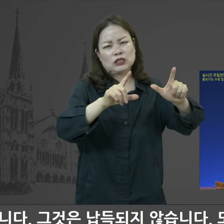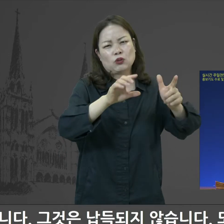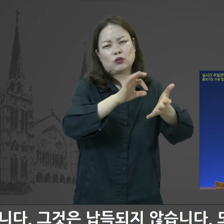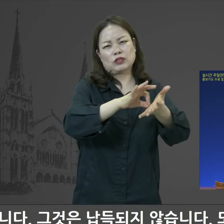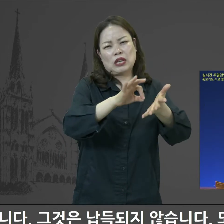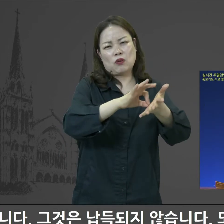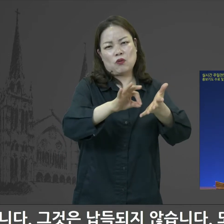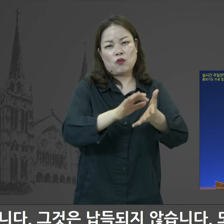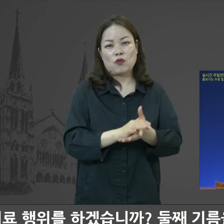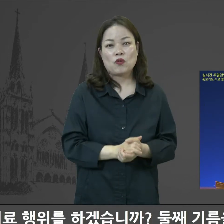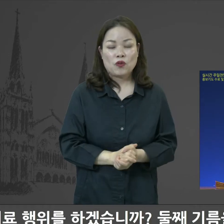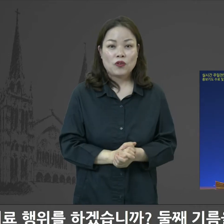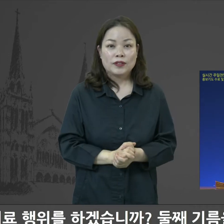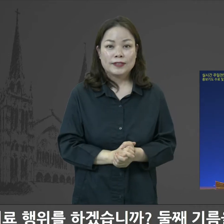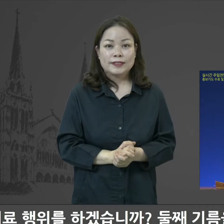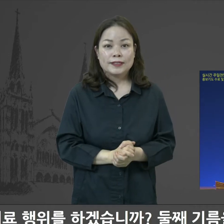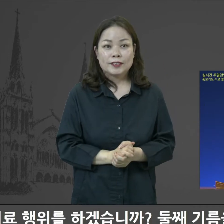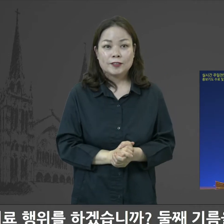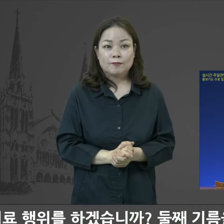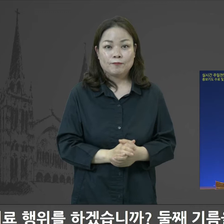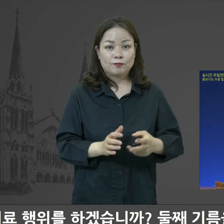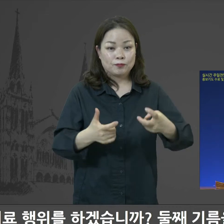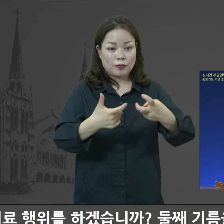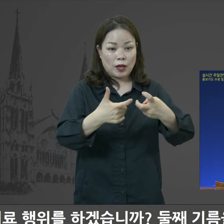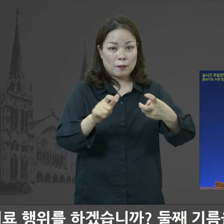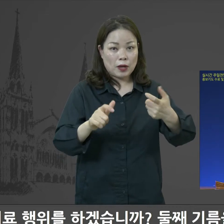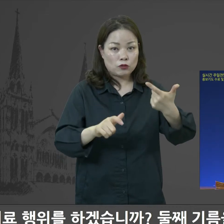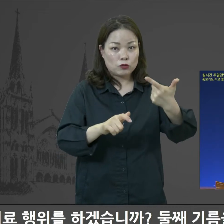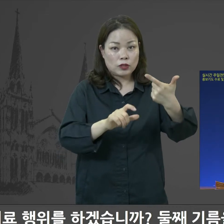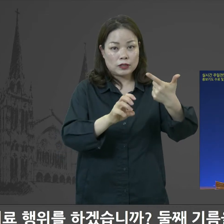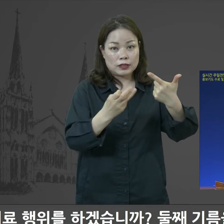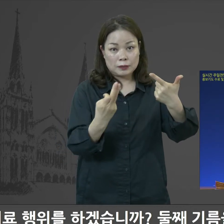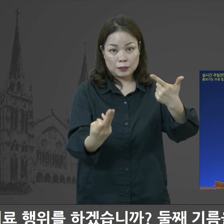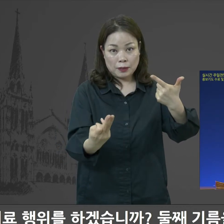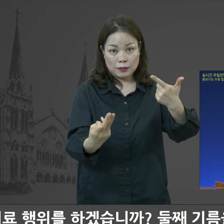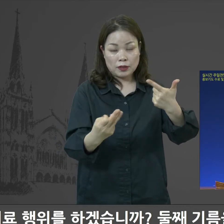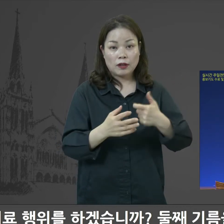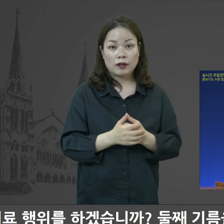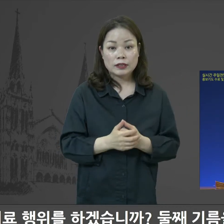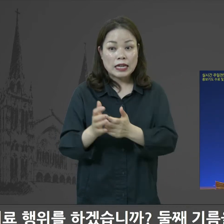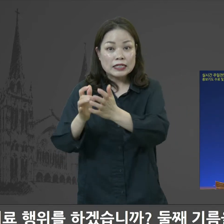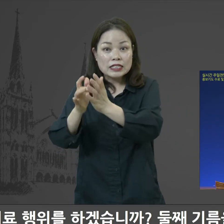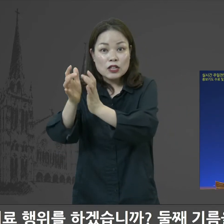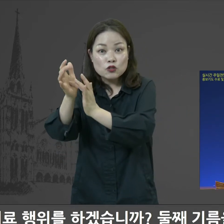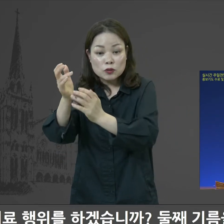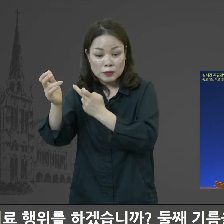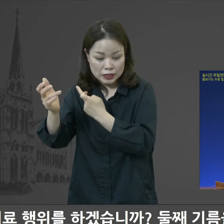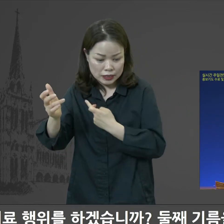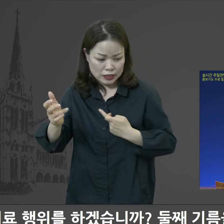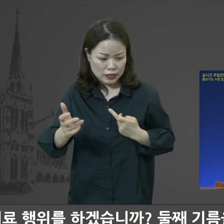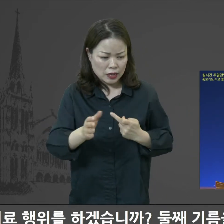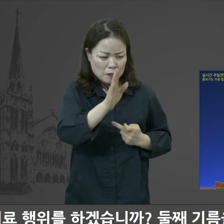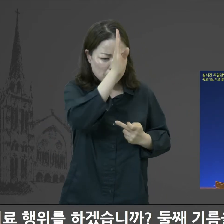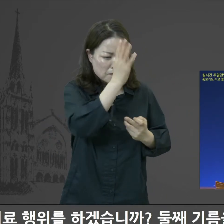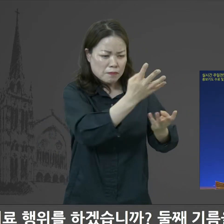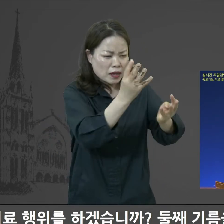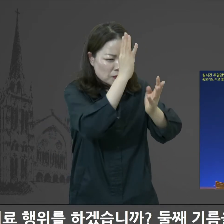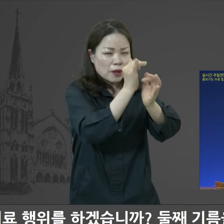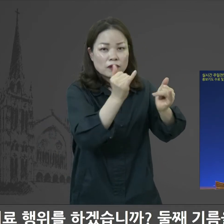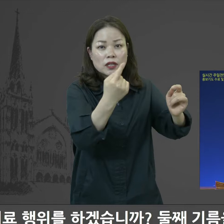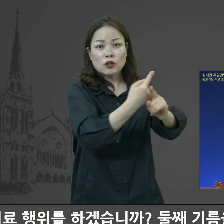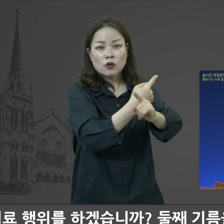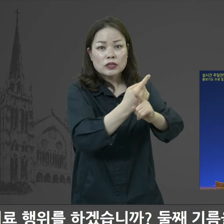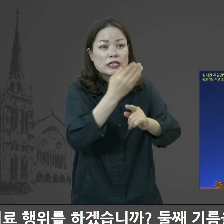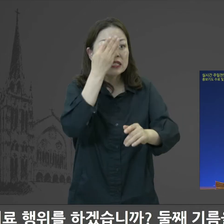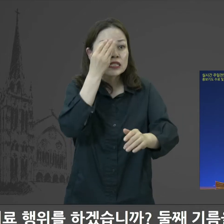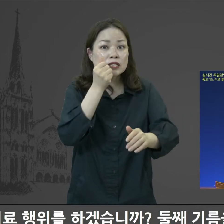사용했다는 것입니다. 마가복음 6장 13절을 보시면 예수님의 제자들이 많은 병자들을 고칠 때